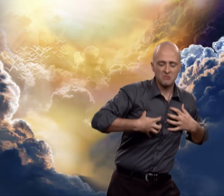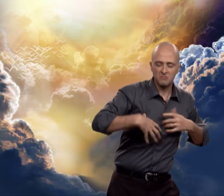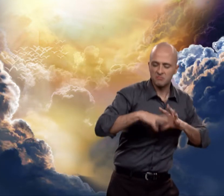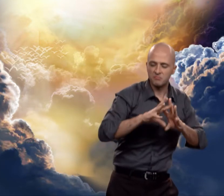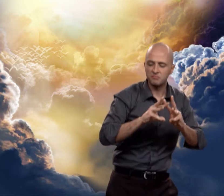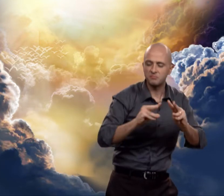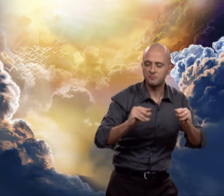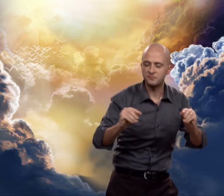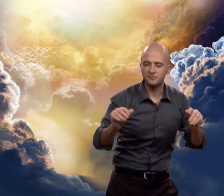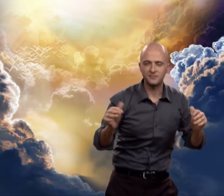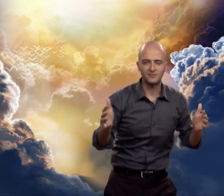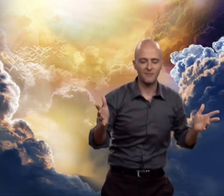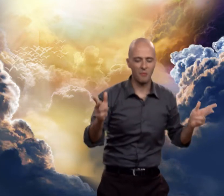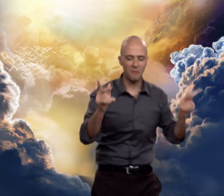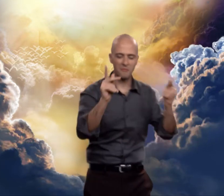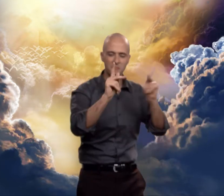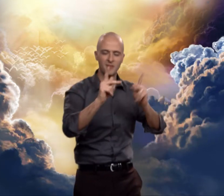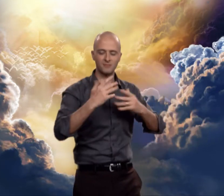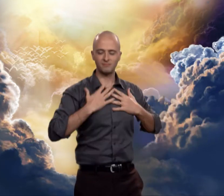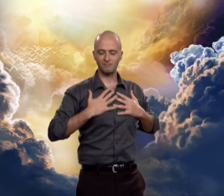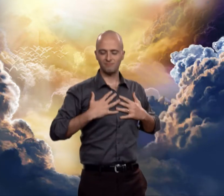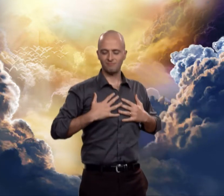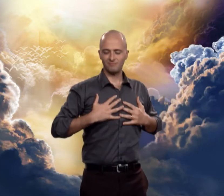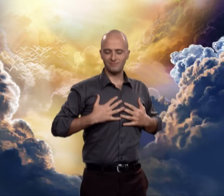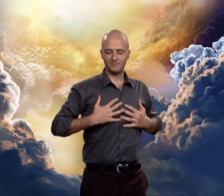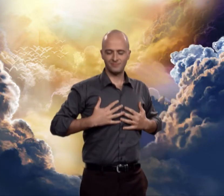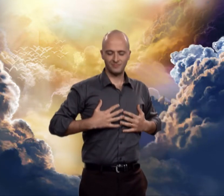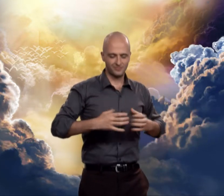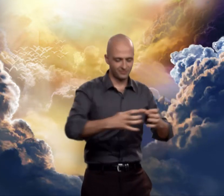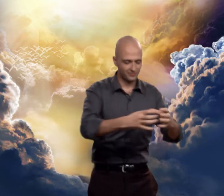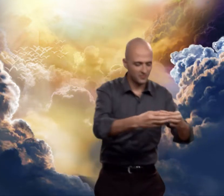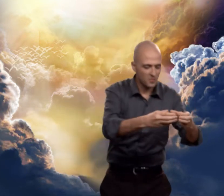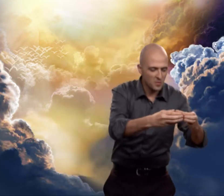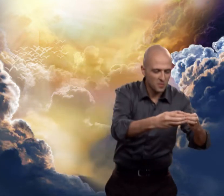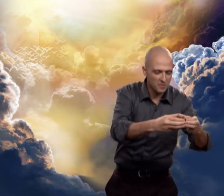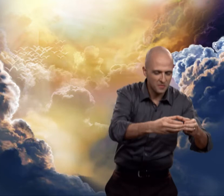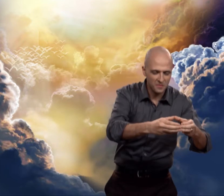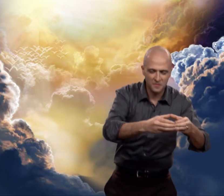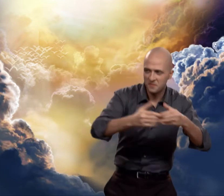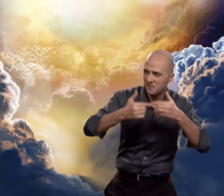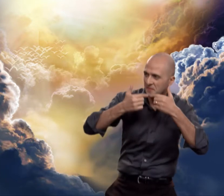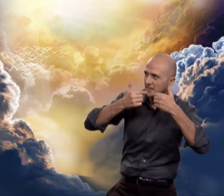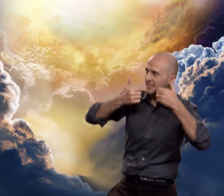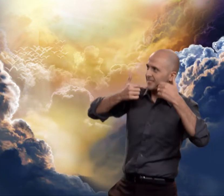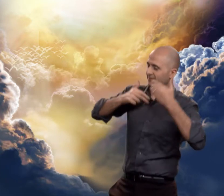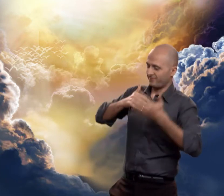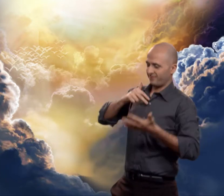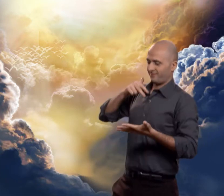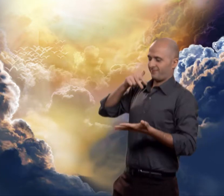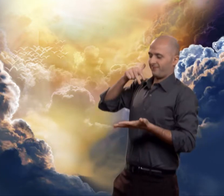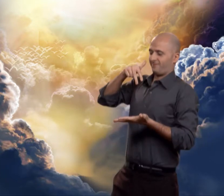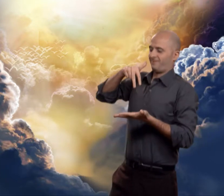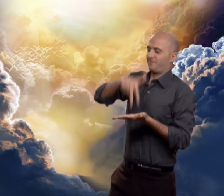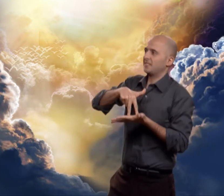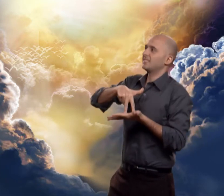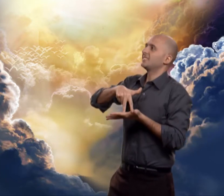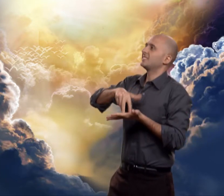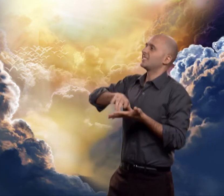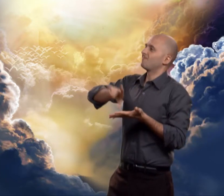suas portas entreabertas. Aparece então no céu uma mão segurando 2 tábuas de pedra. Aquela santa